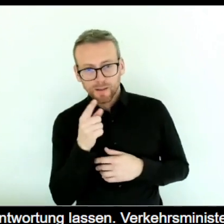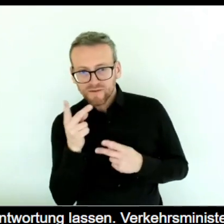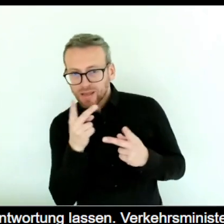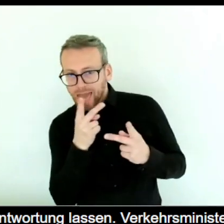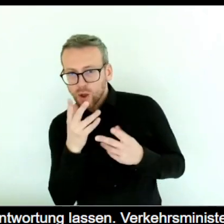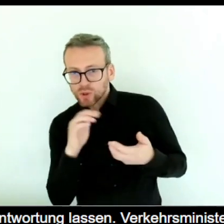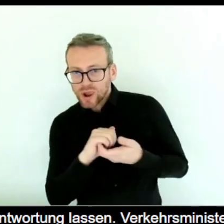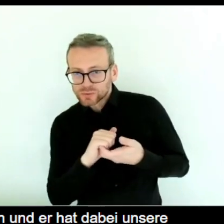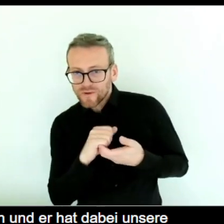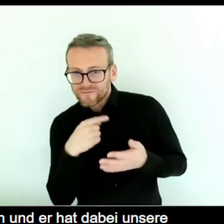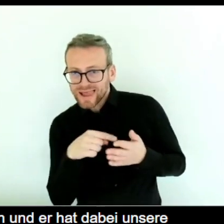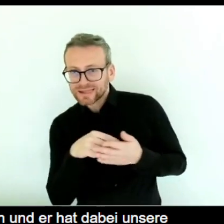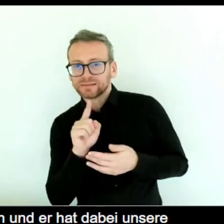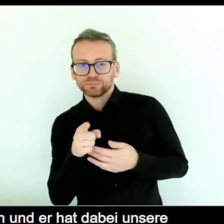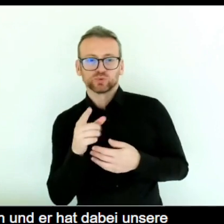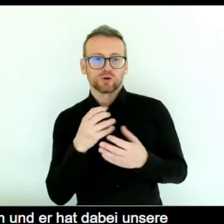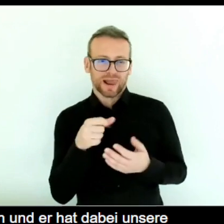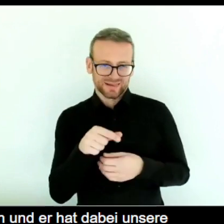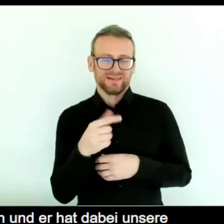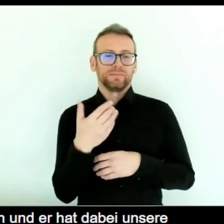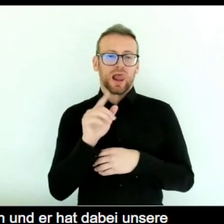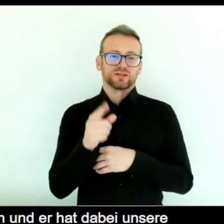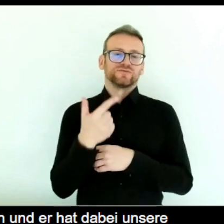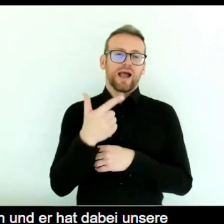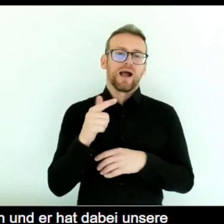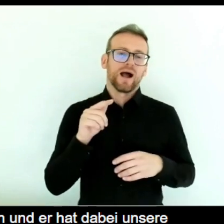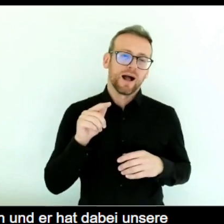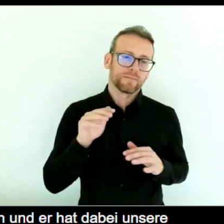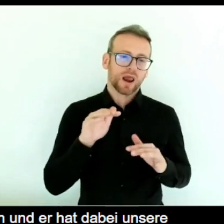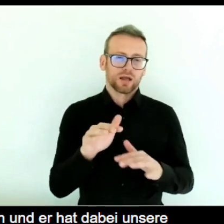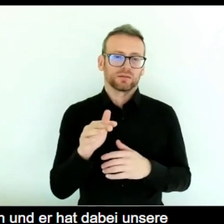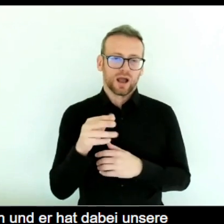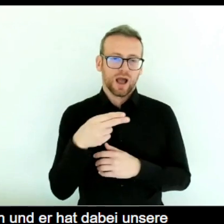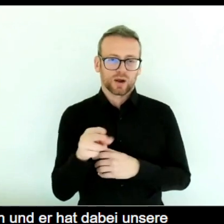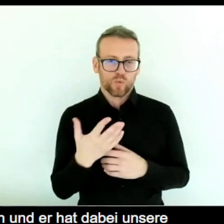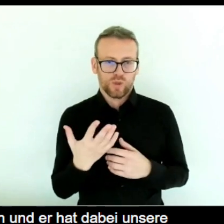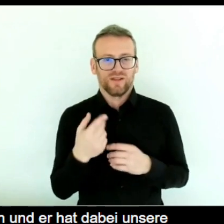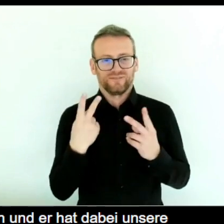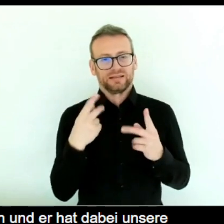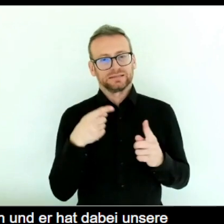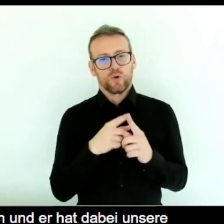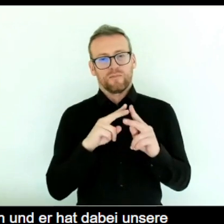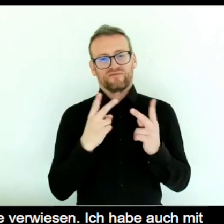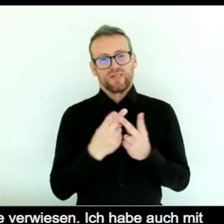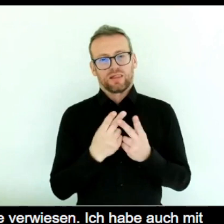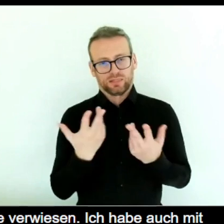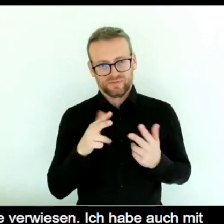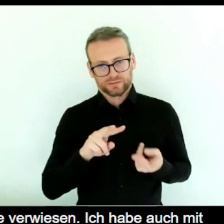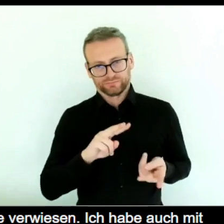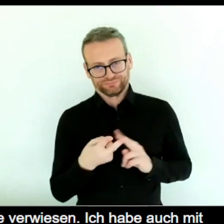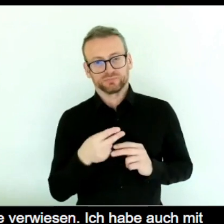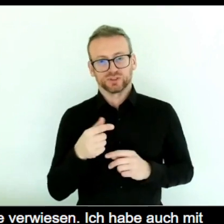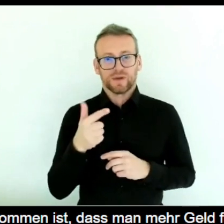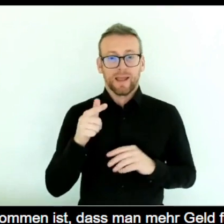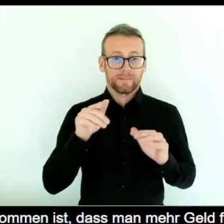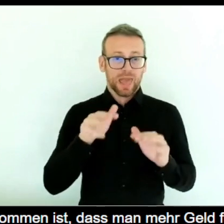Vielen Dank. Kommen wir zu Ihren Fragen. Den Anfang macht Jürgen Umlauf, Frankenpust, der neue Tag. Zwei